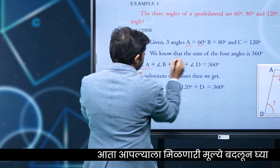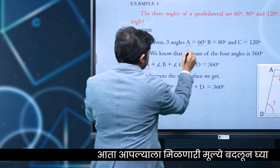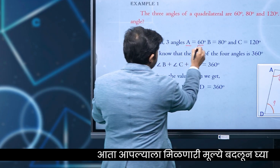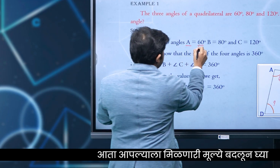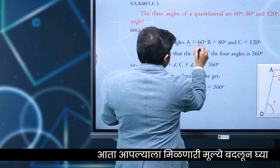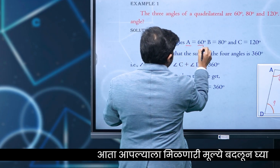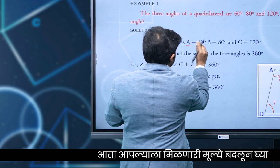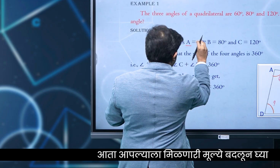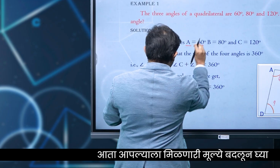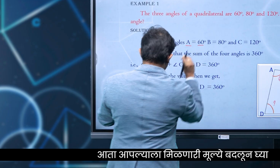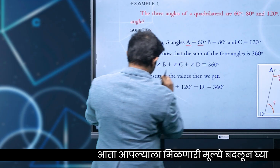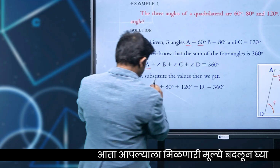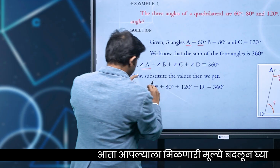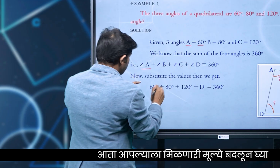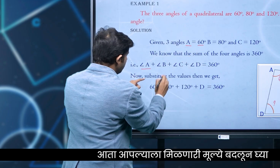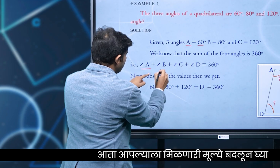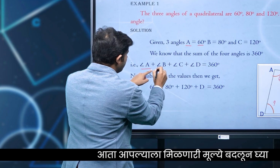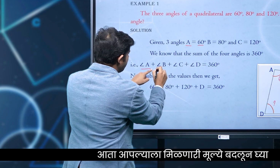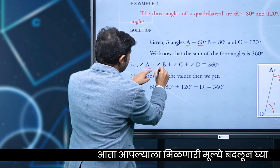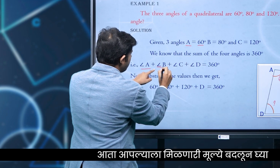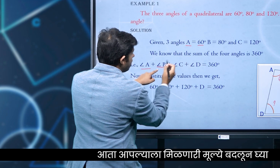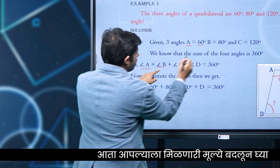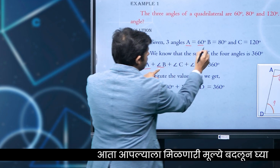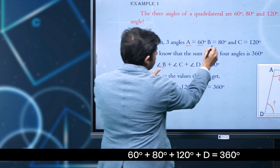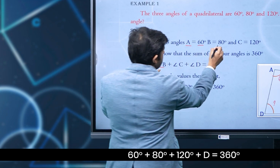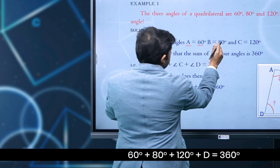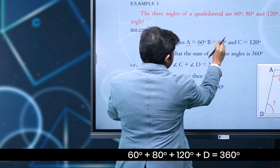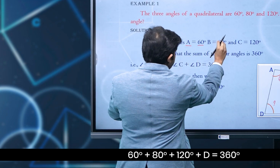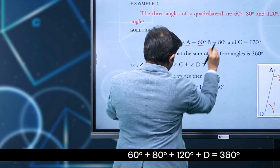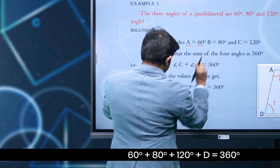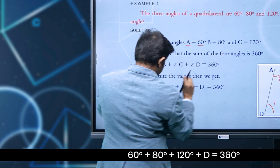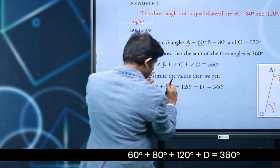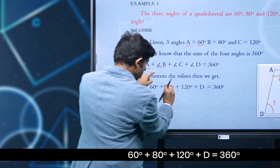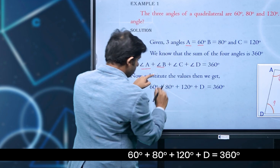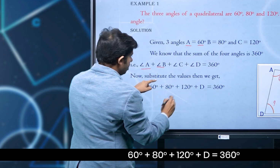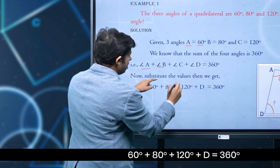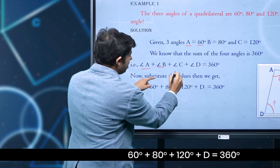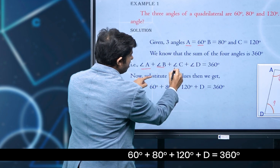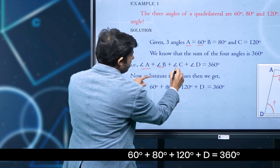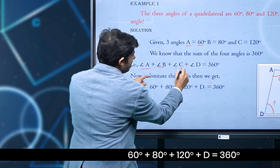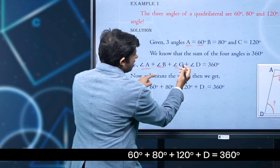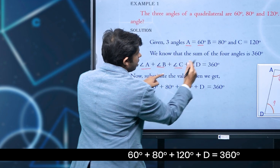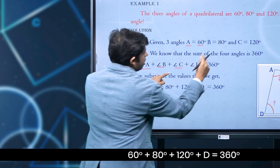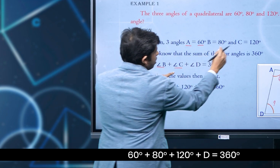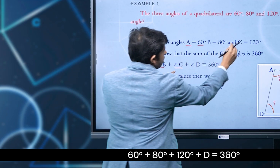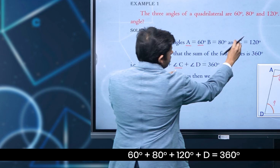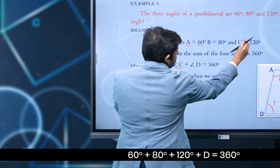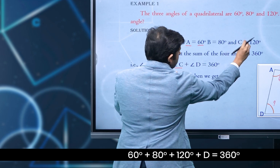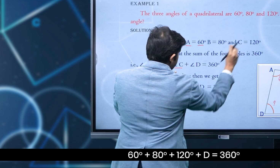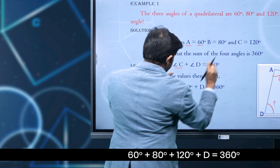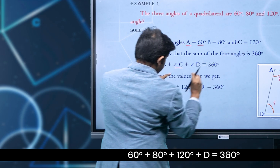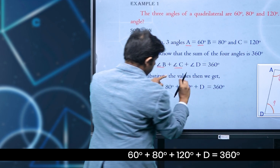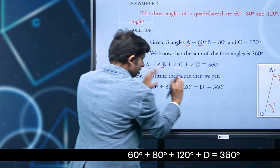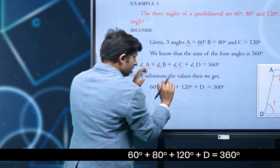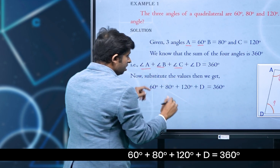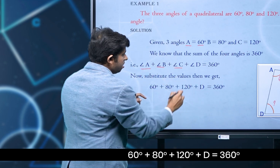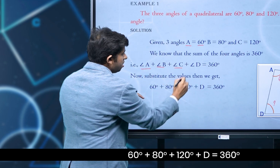आता आपल्याला मिळणारी मूल्ये बदलून या. 60 डिग्रीज प्लस 80 डिग्रीज प्लस 120 डिग्रीज प्लस D इज इक्वल्स टू 360